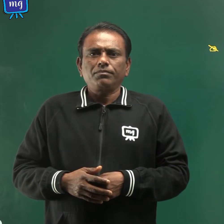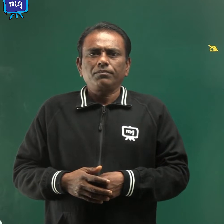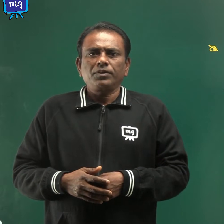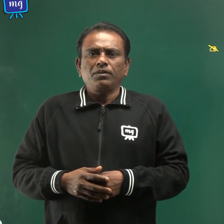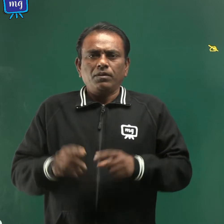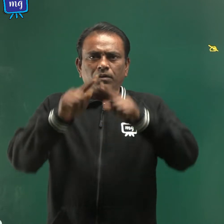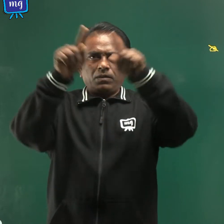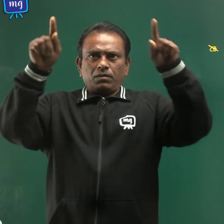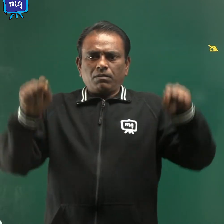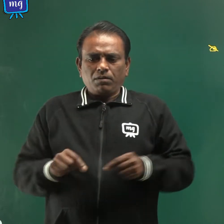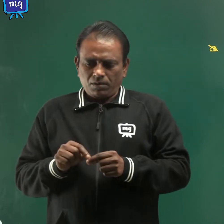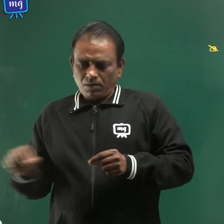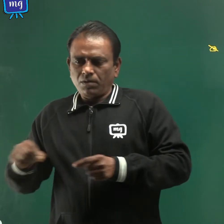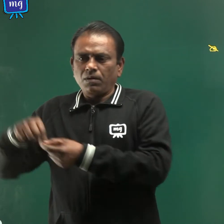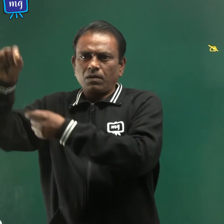का परिमाप